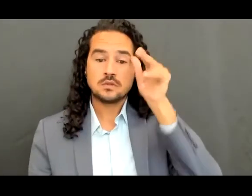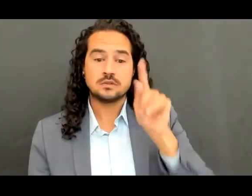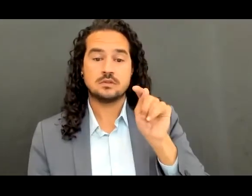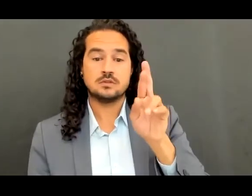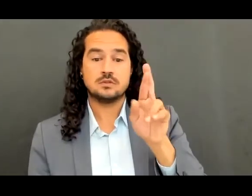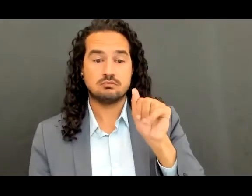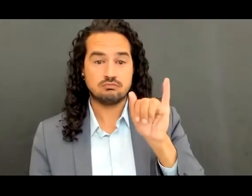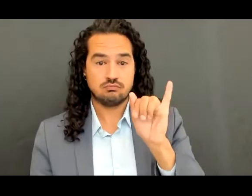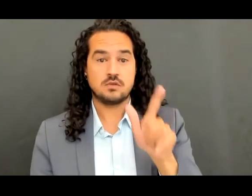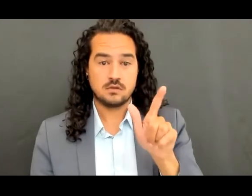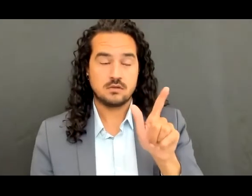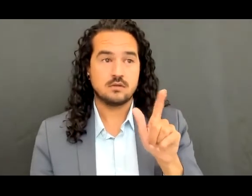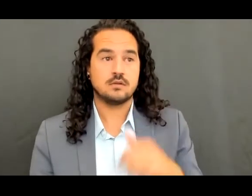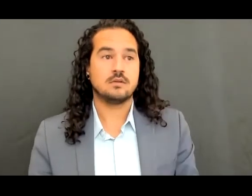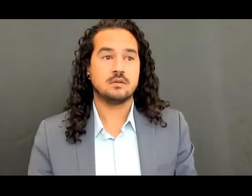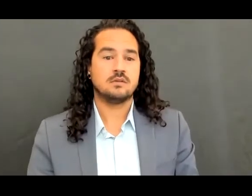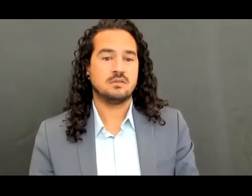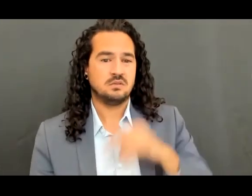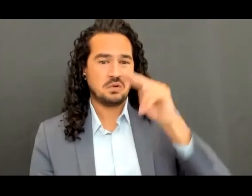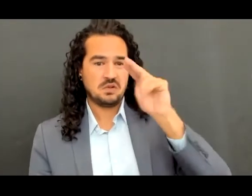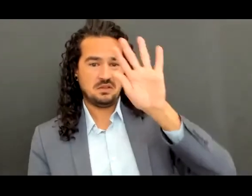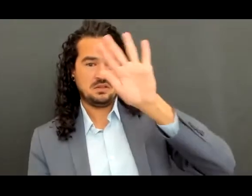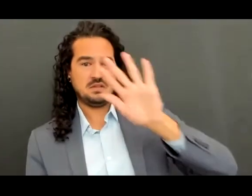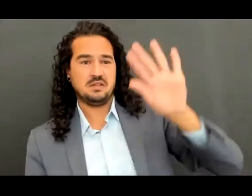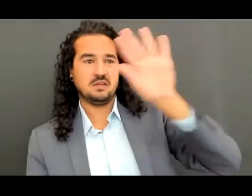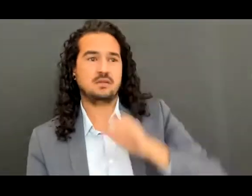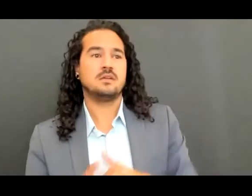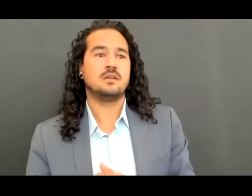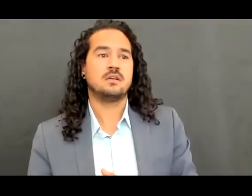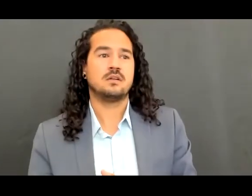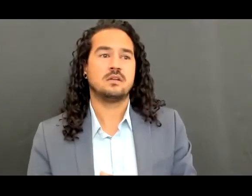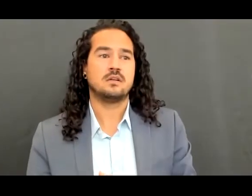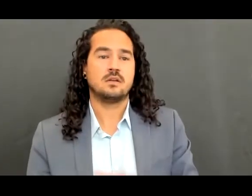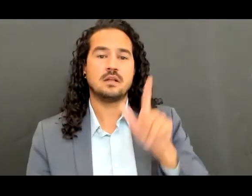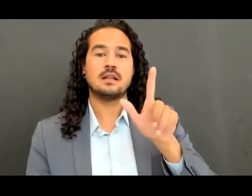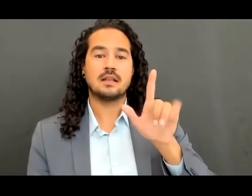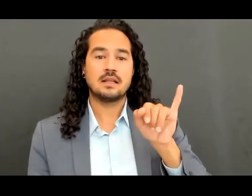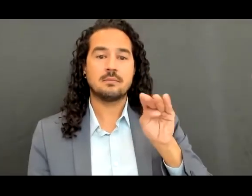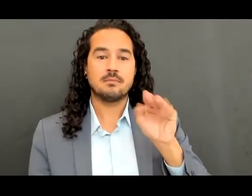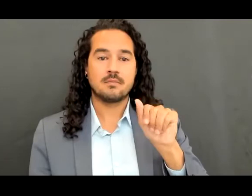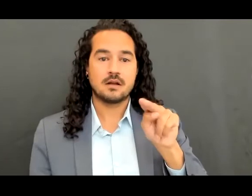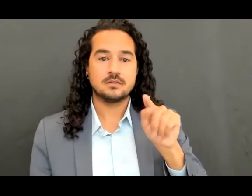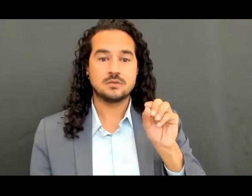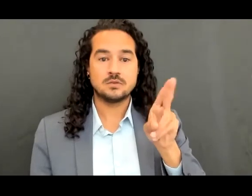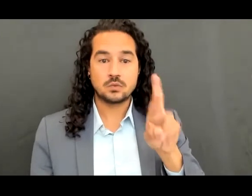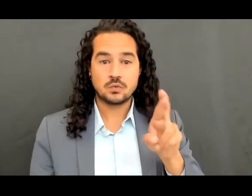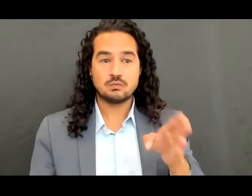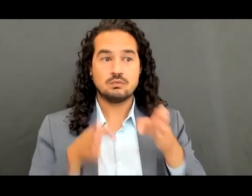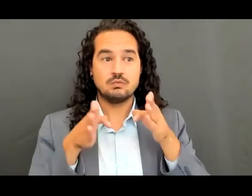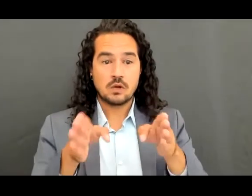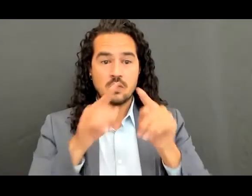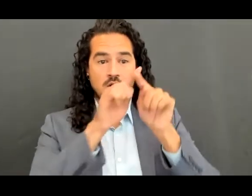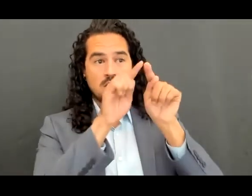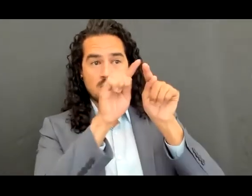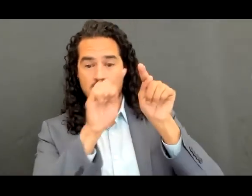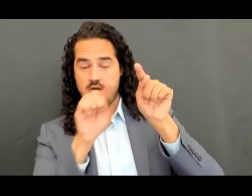yendo hasta el camino de Limitor y ahí está la línea de control en el camino de Limitor, que se acerca